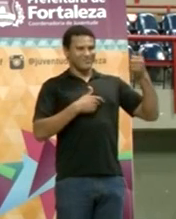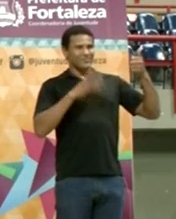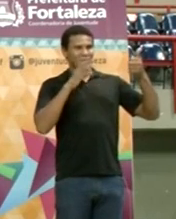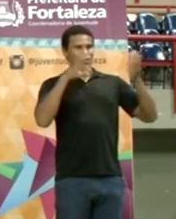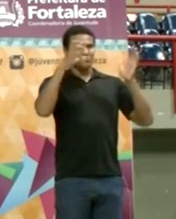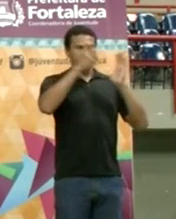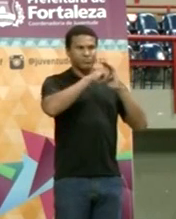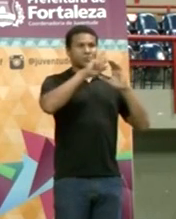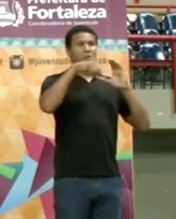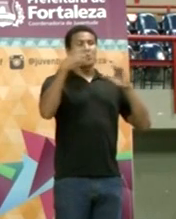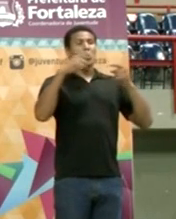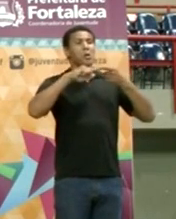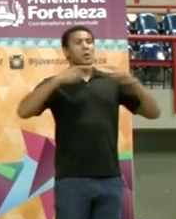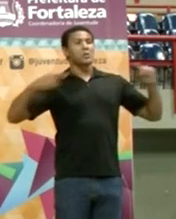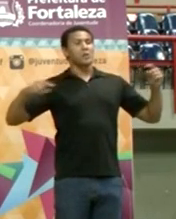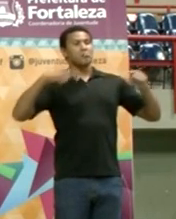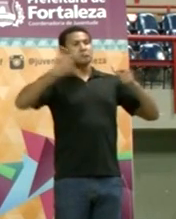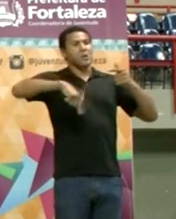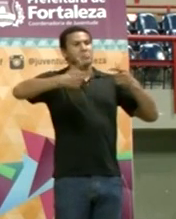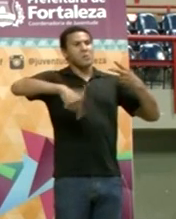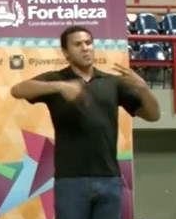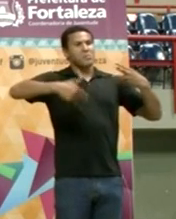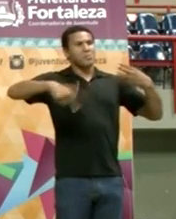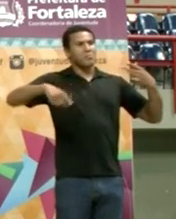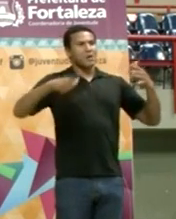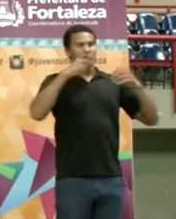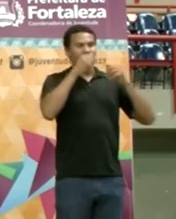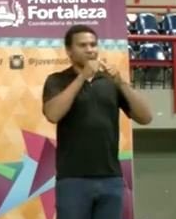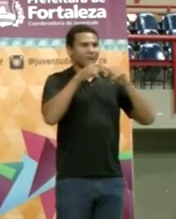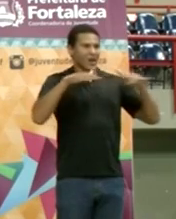replicação do RNA viral, que seria